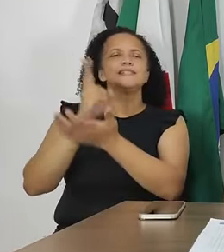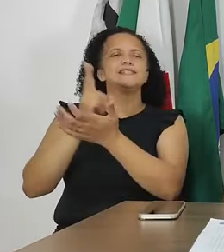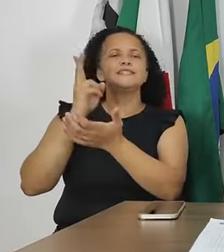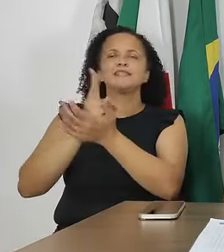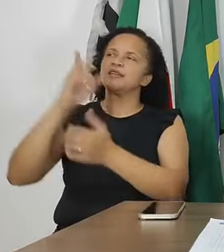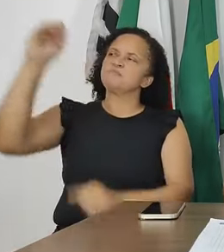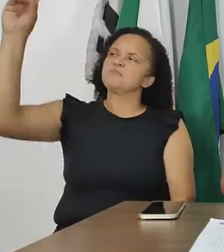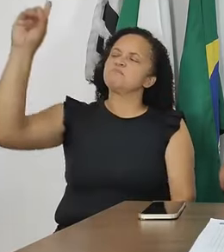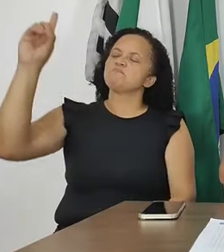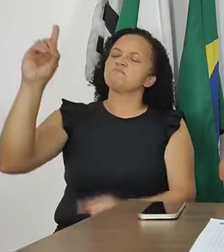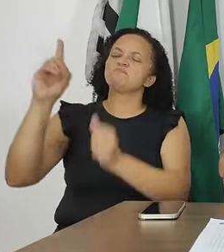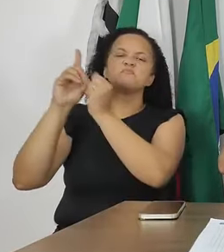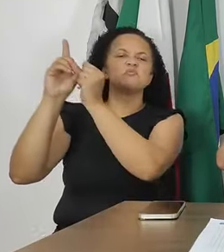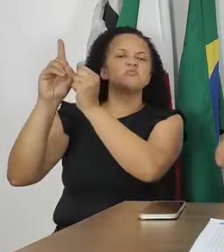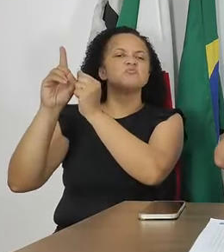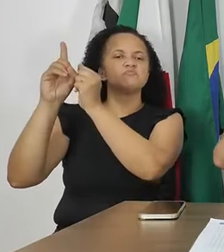nenhuma